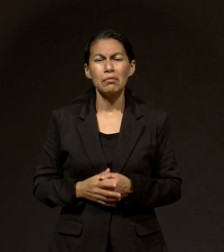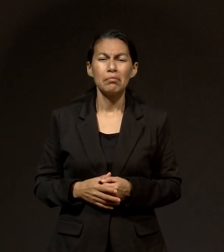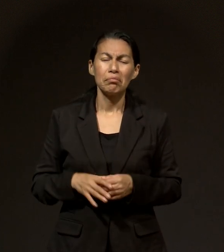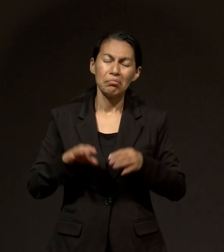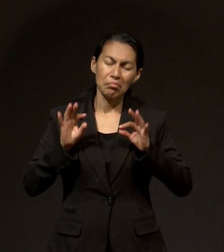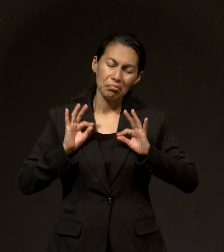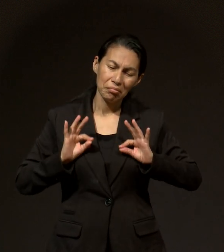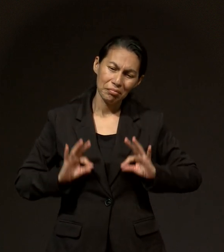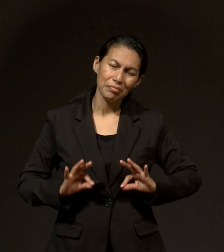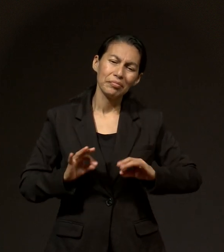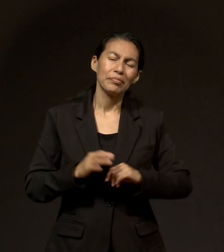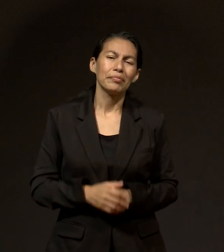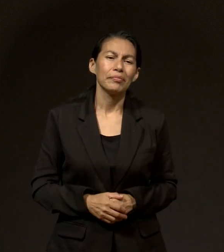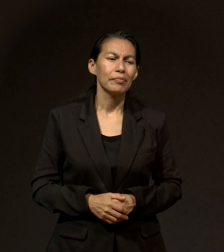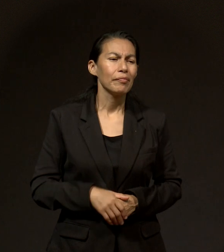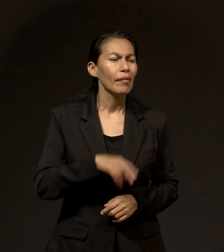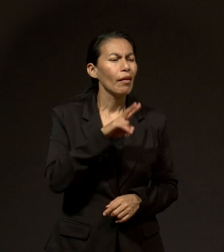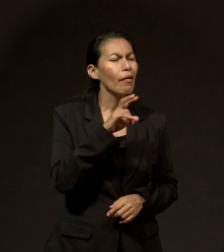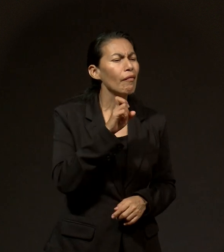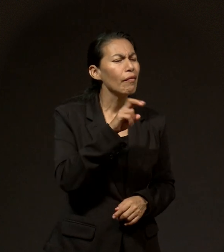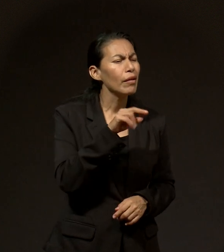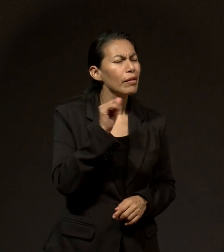Amén Amén